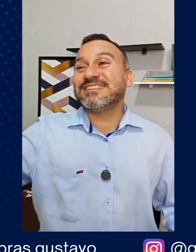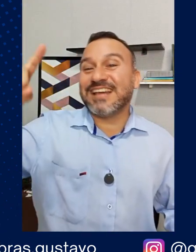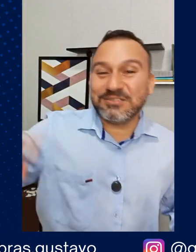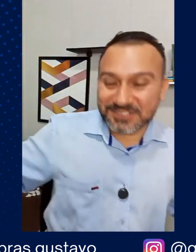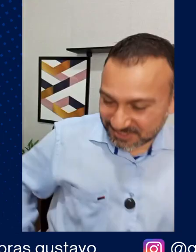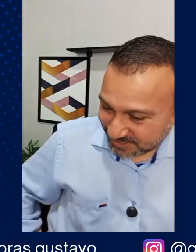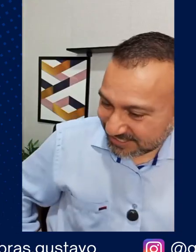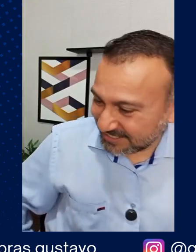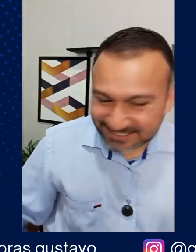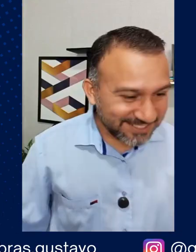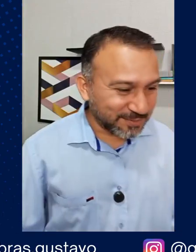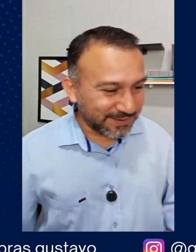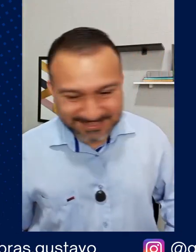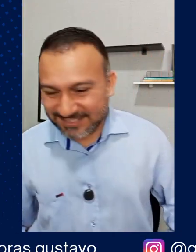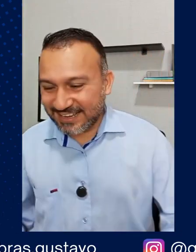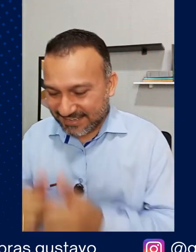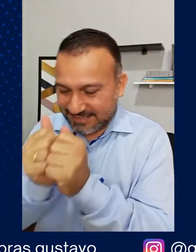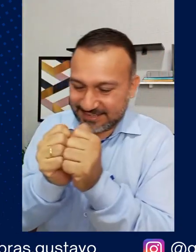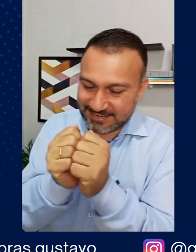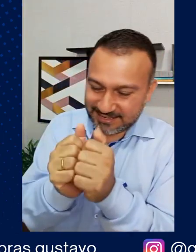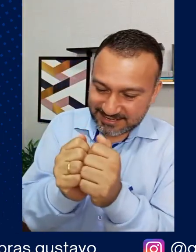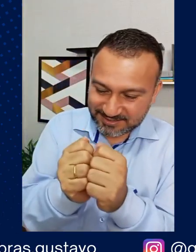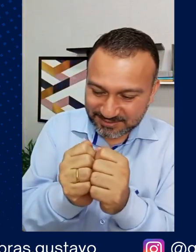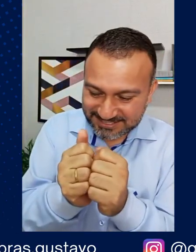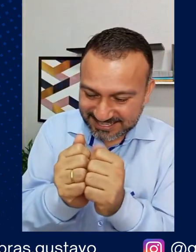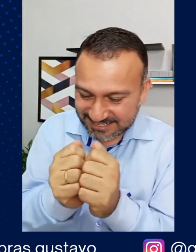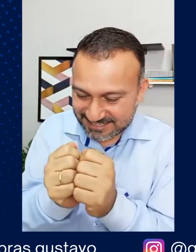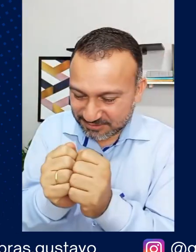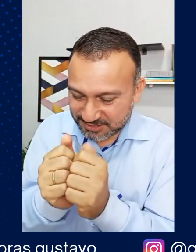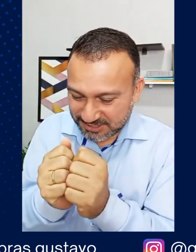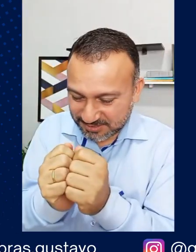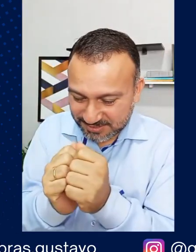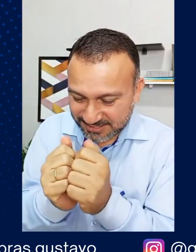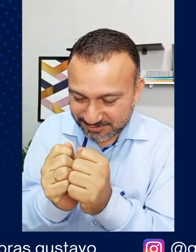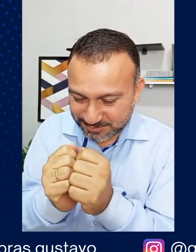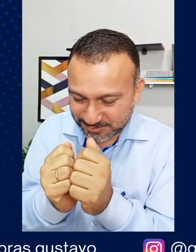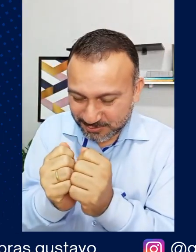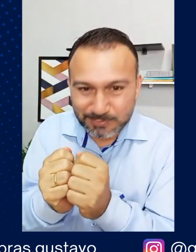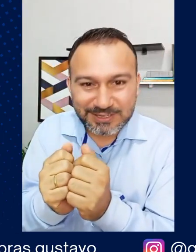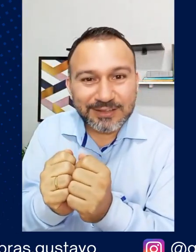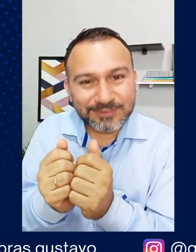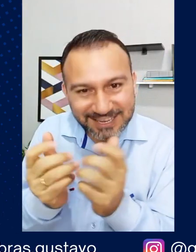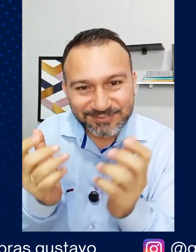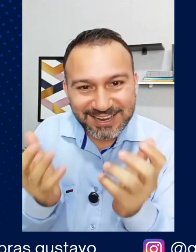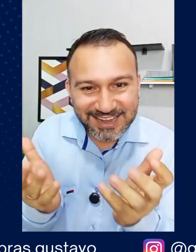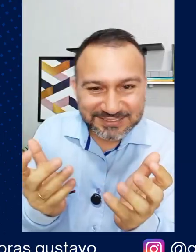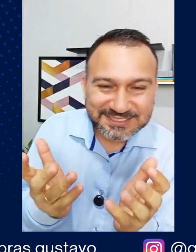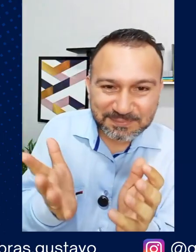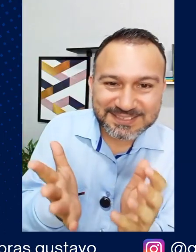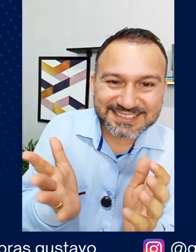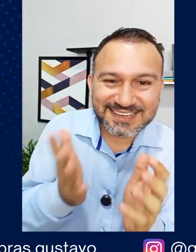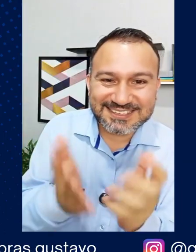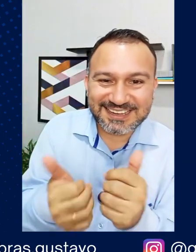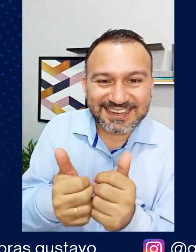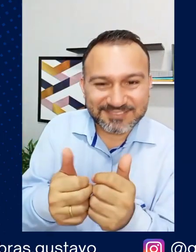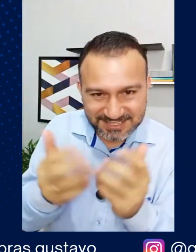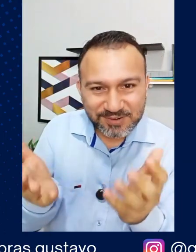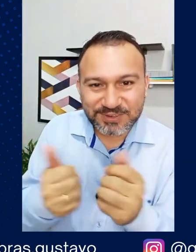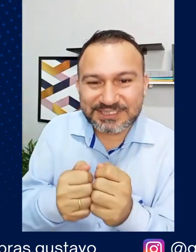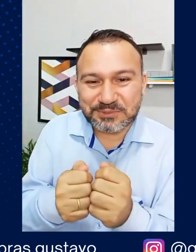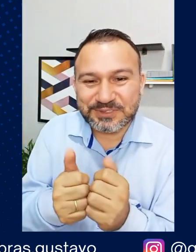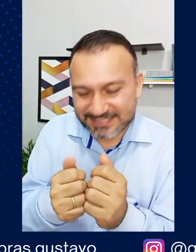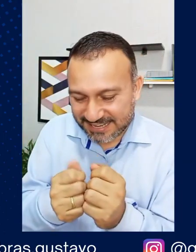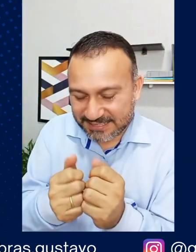Qual o sinal de choque? Deixa eu pesquisar aqui no Instagram, no TikTok, no YouTube. Não é errado você pesquisar sinais.